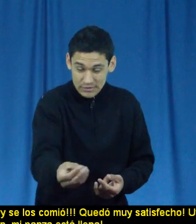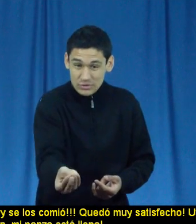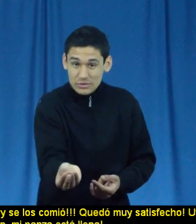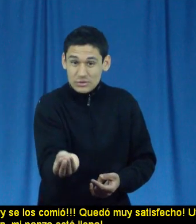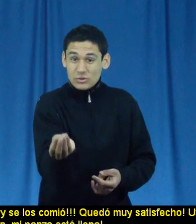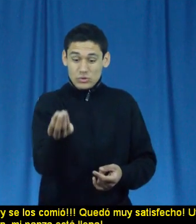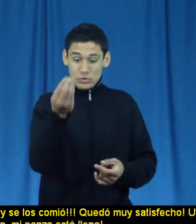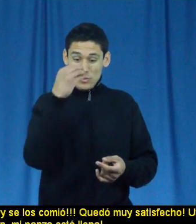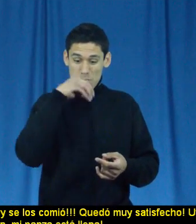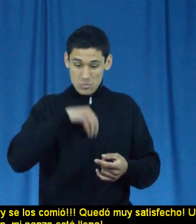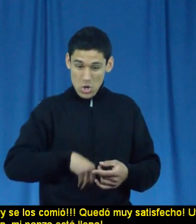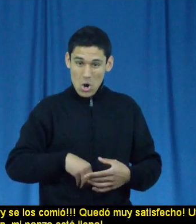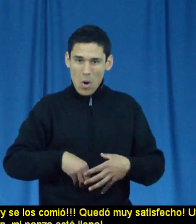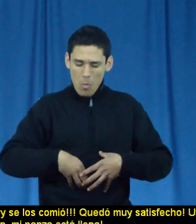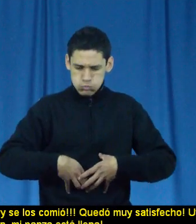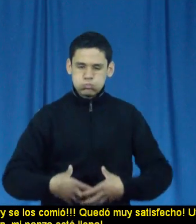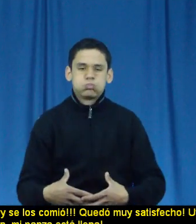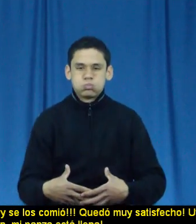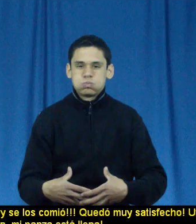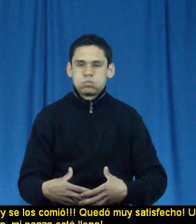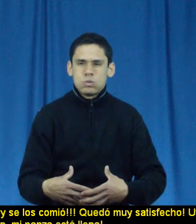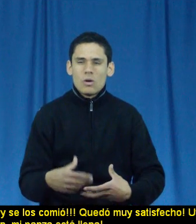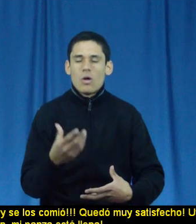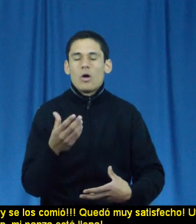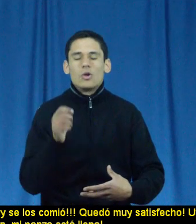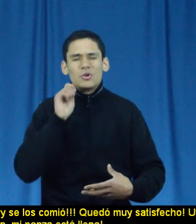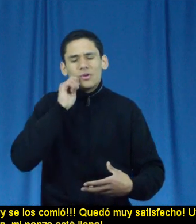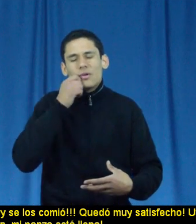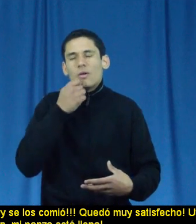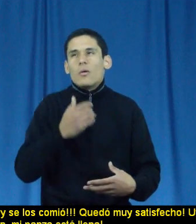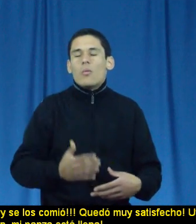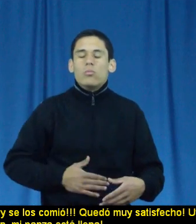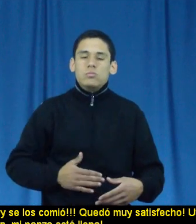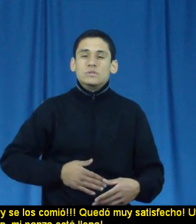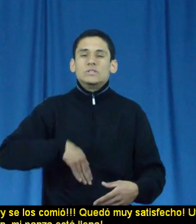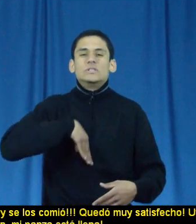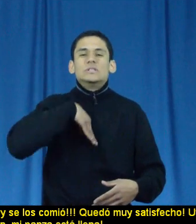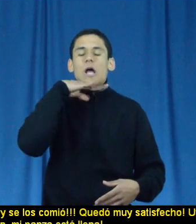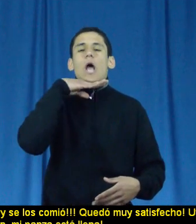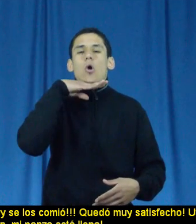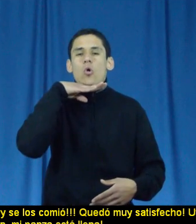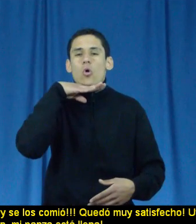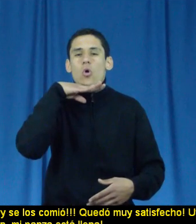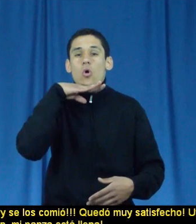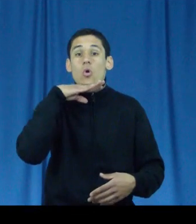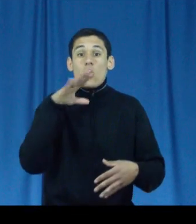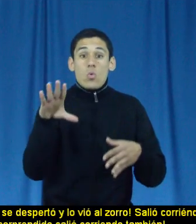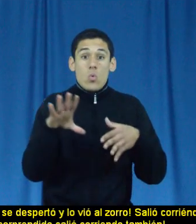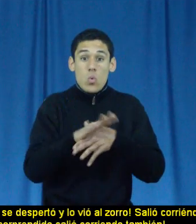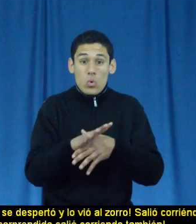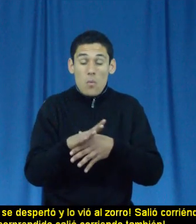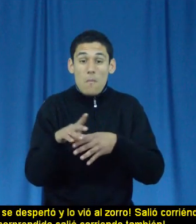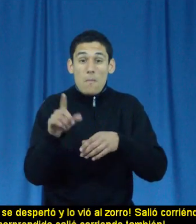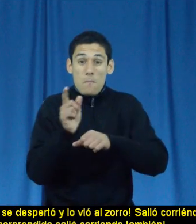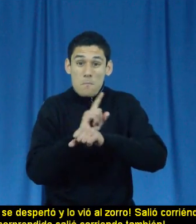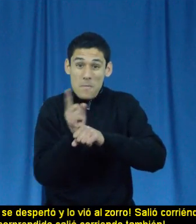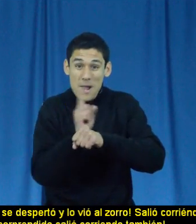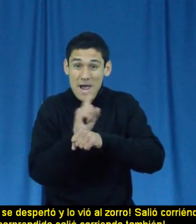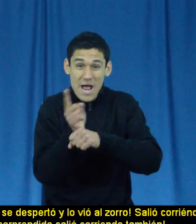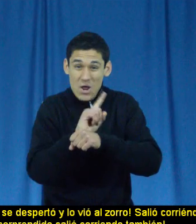Quiero comer esos huevos. Finalmente los agarró y se los comió. Quedó muy satisfecho. ¡Uf, qué ricos que estaban! Al fin